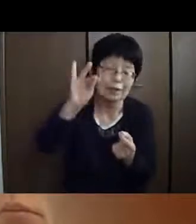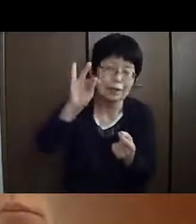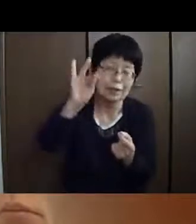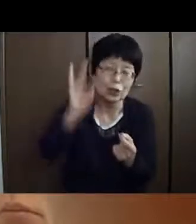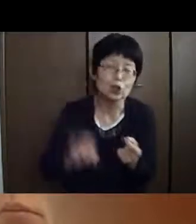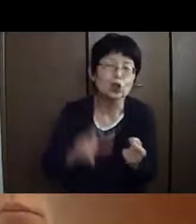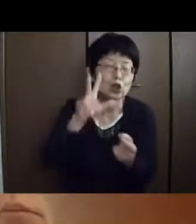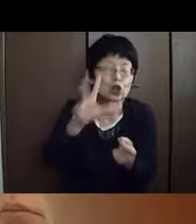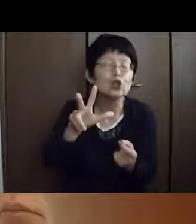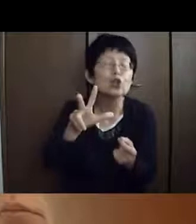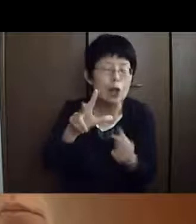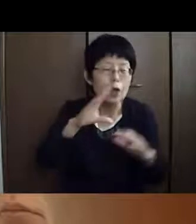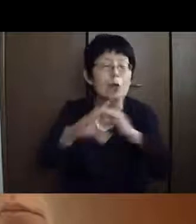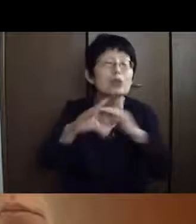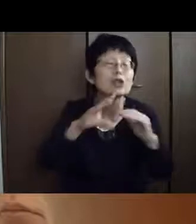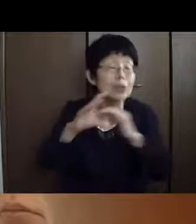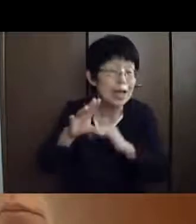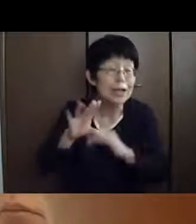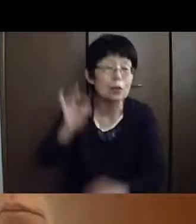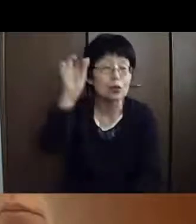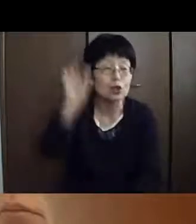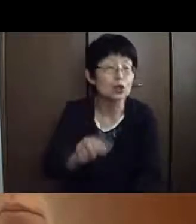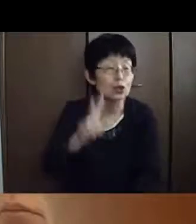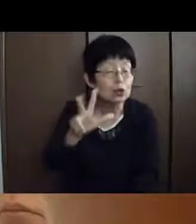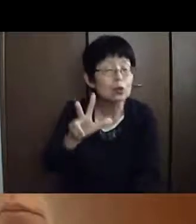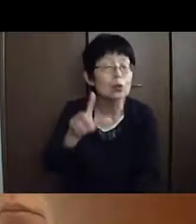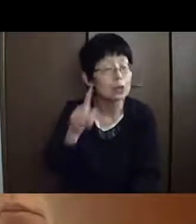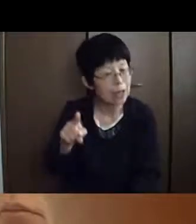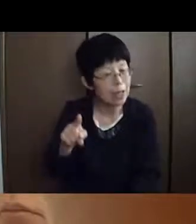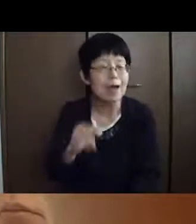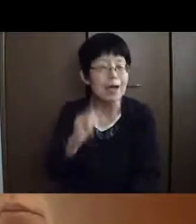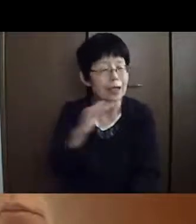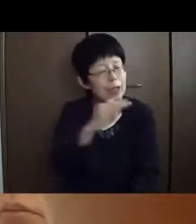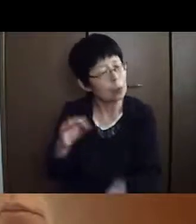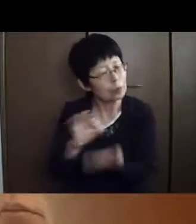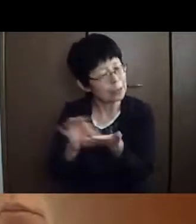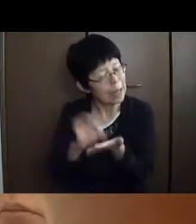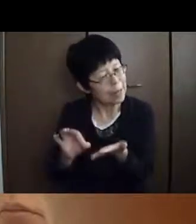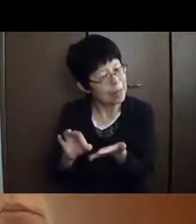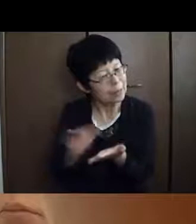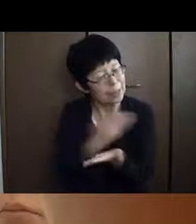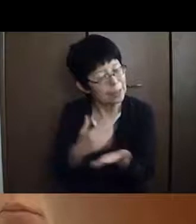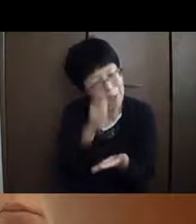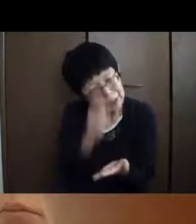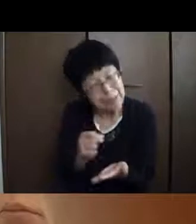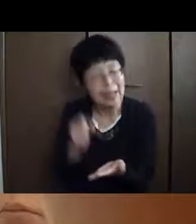コミュニケーションツールとして使っていけたらいいねっていうので、ちょっと土屋の中でもそういう話が出て